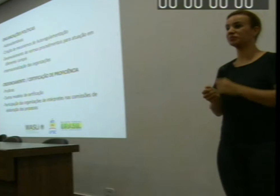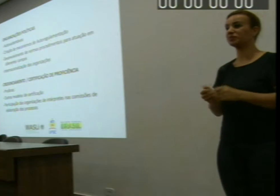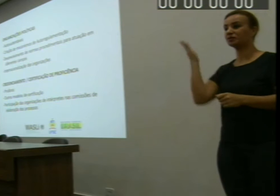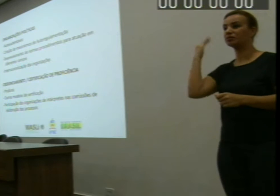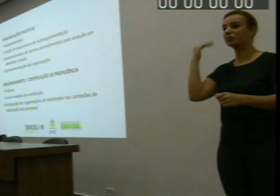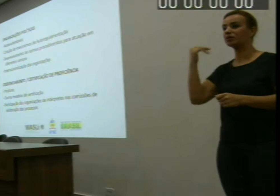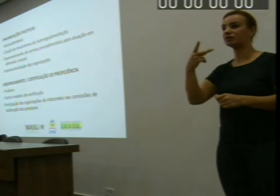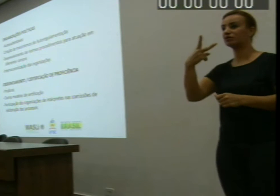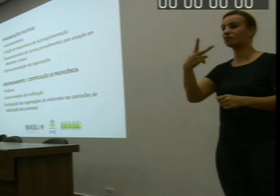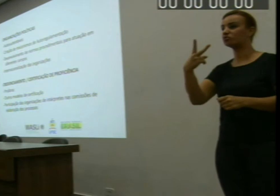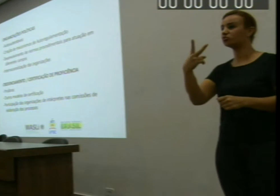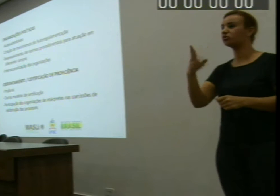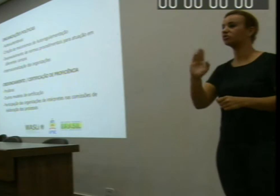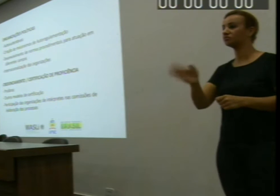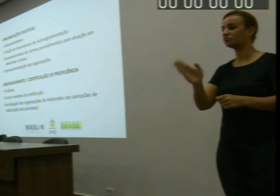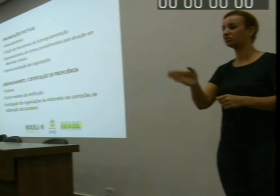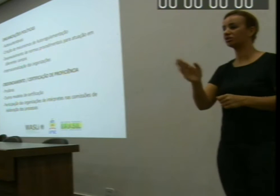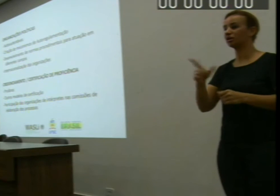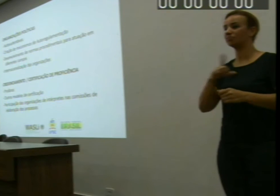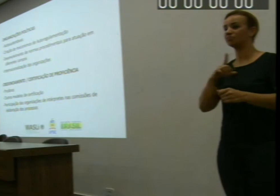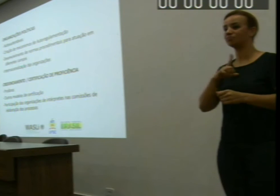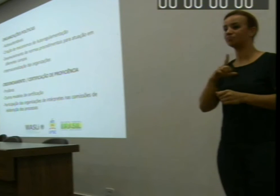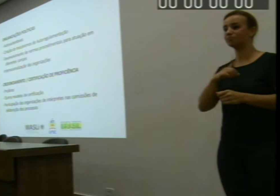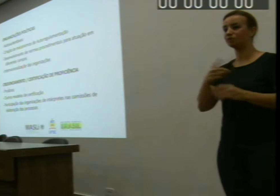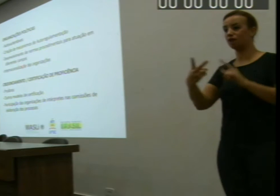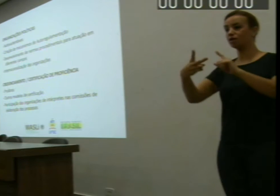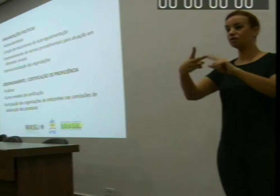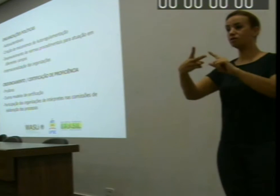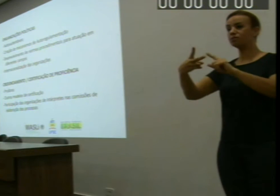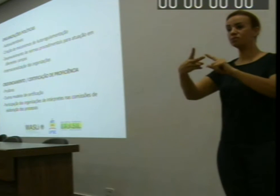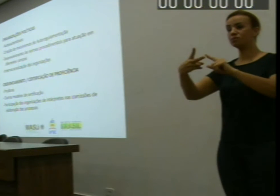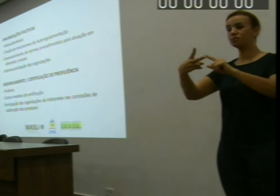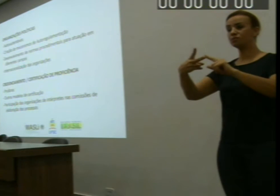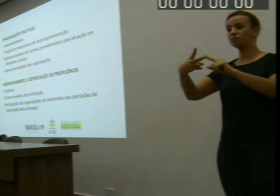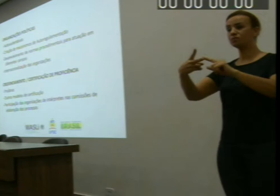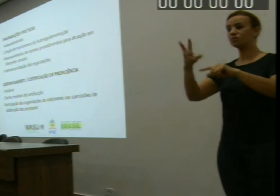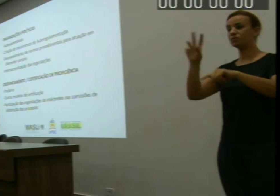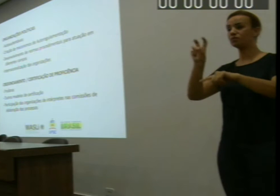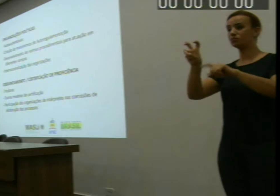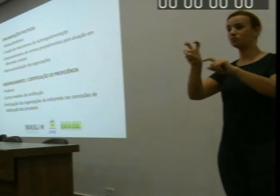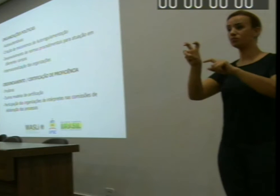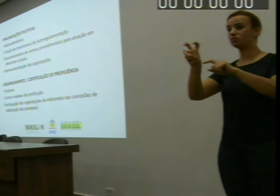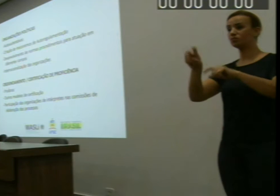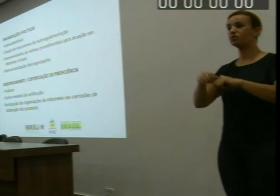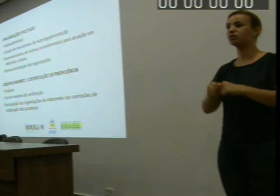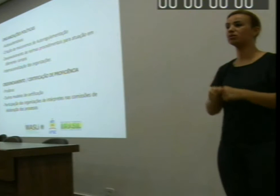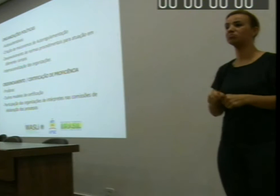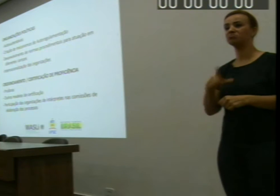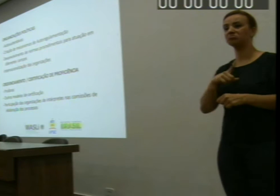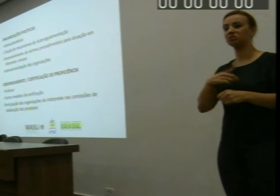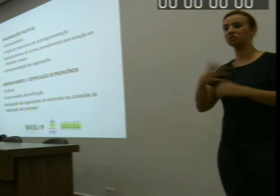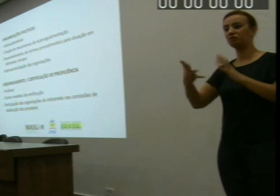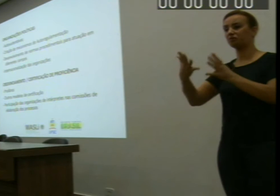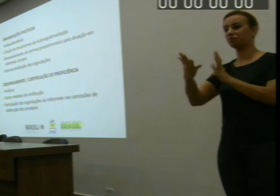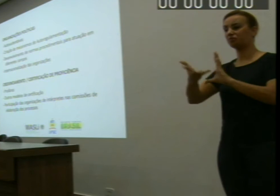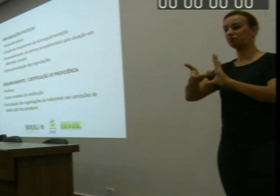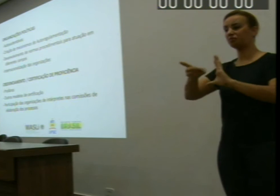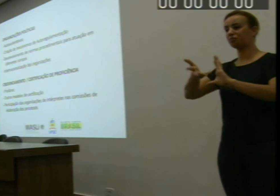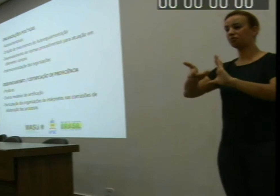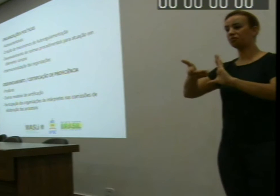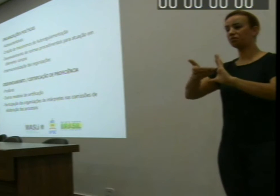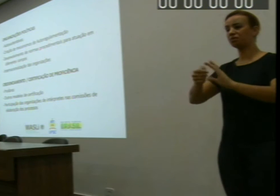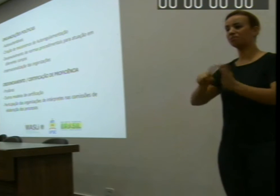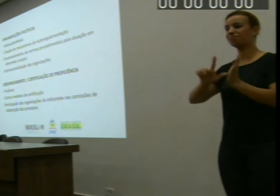aconteceu já eu acho que foi no segundo e depois no quinto pró libras que teve esse